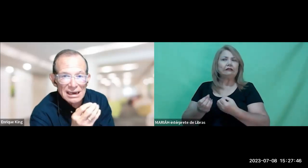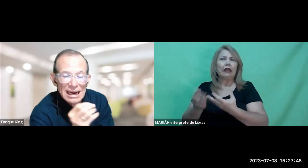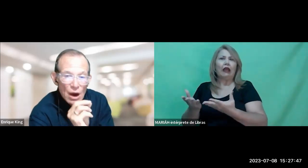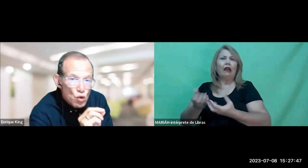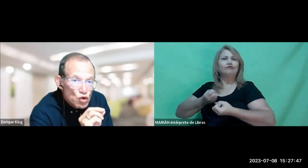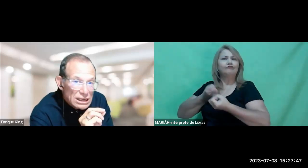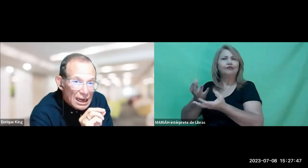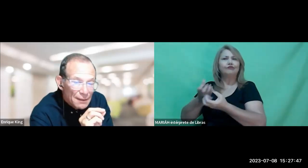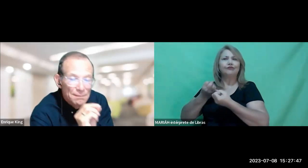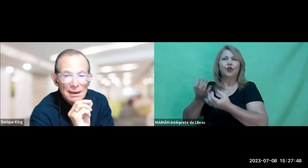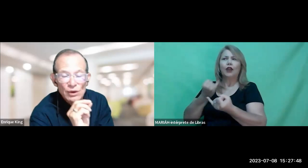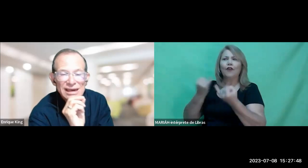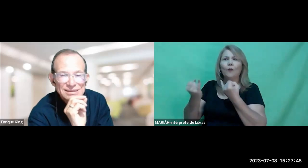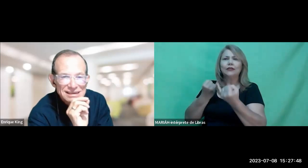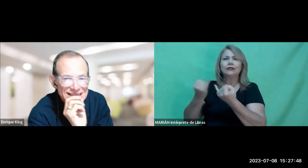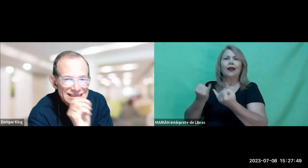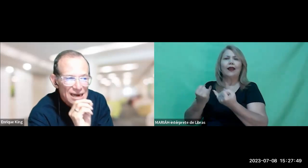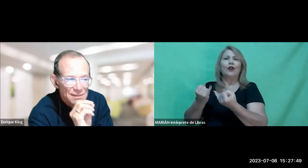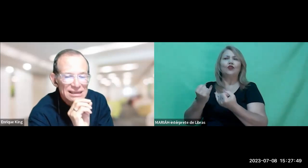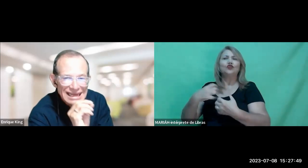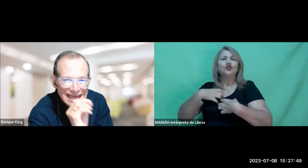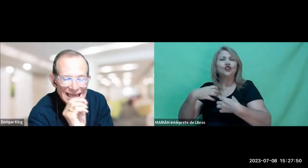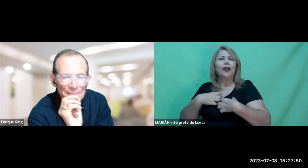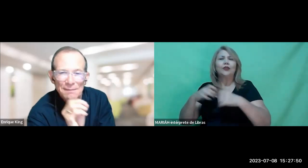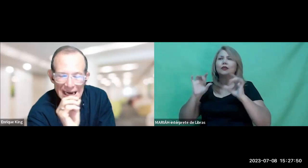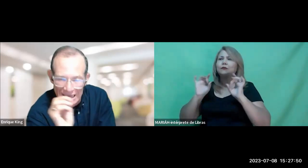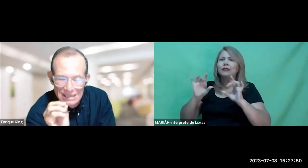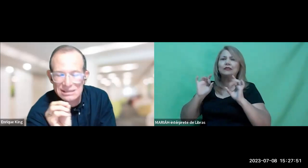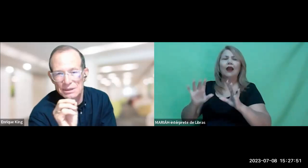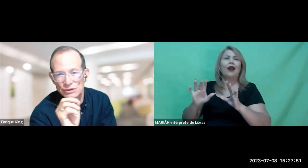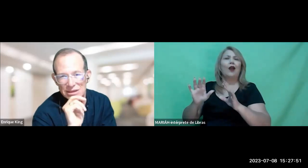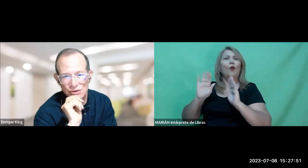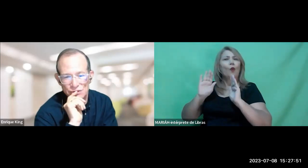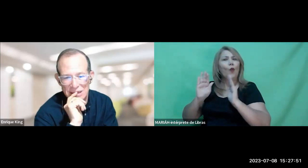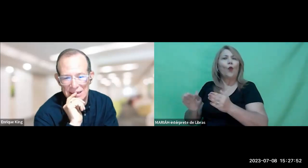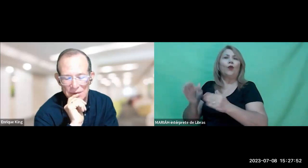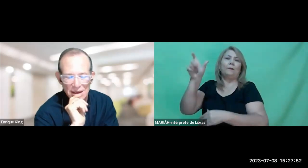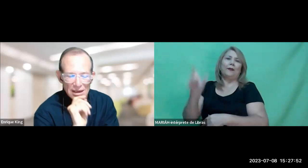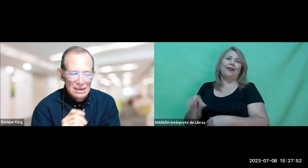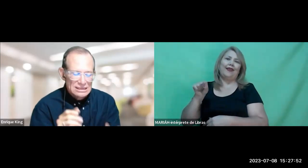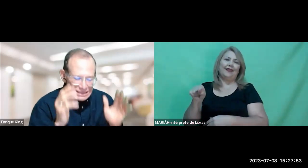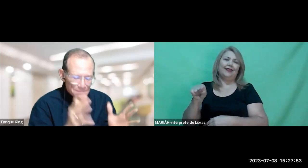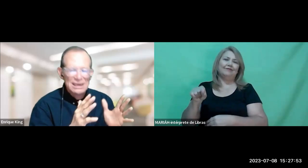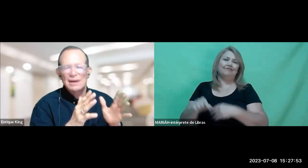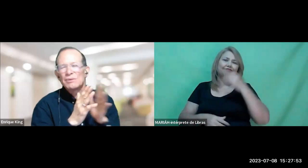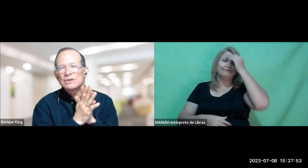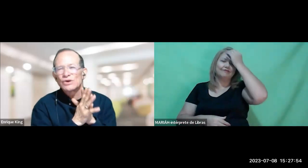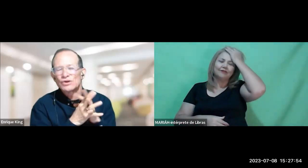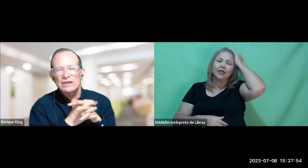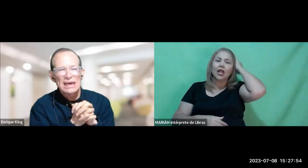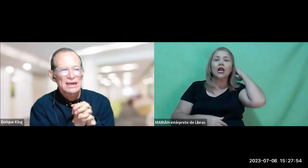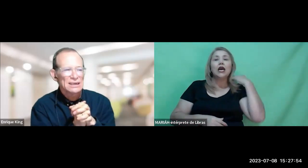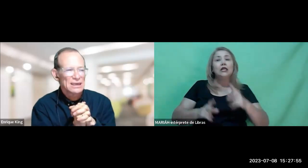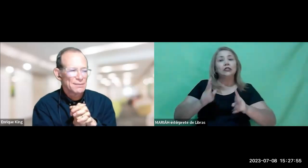una manera única pero especialmente dada para esa persona Sia siempre que hablamos de